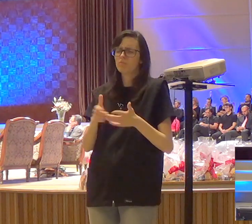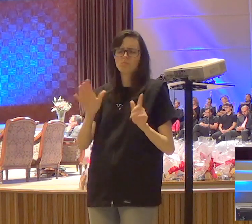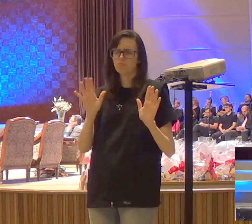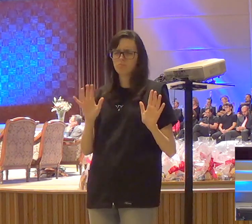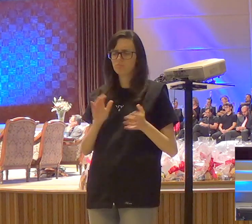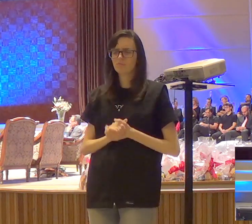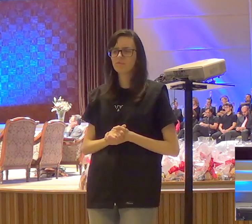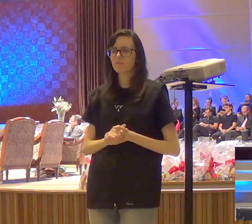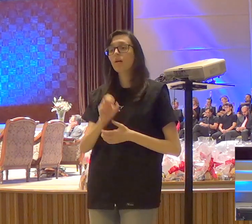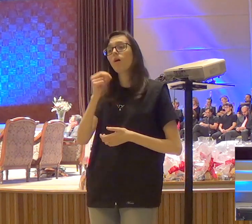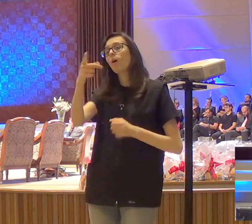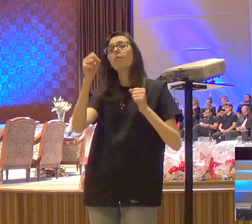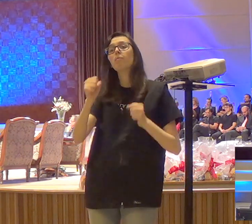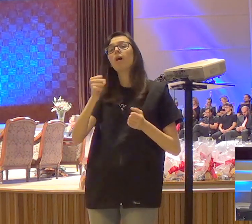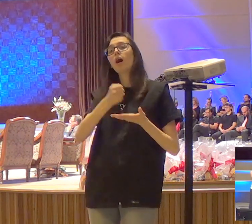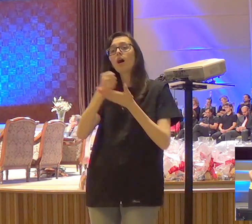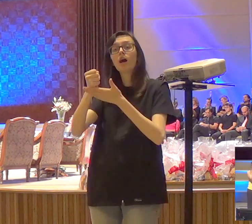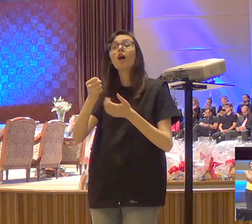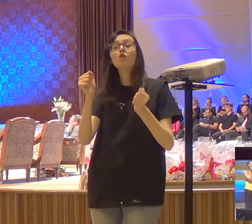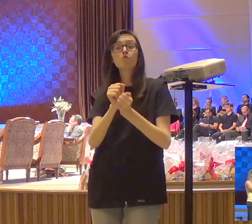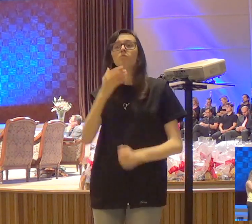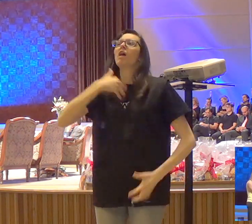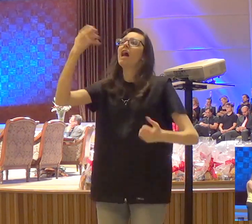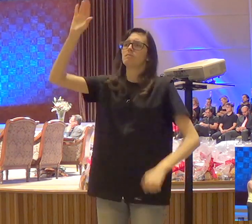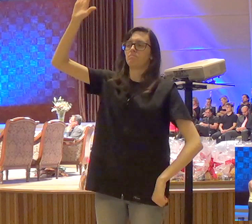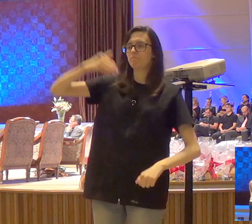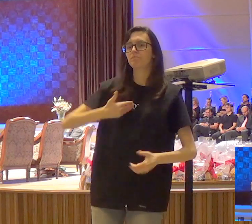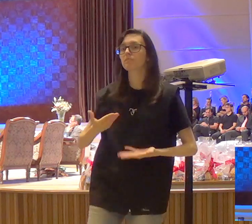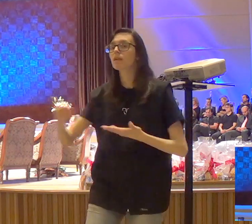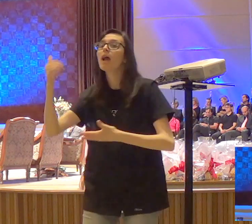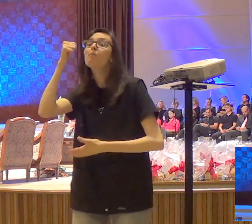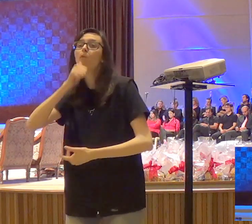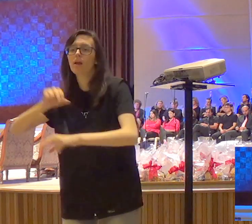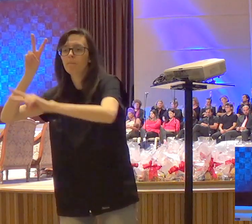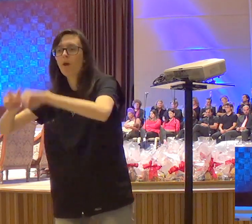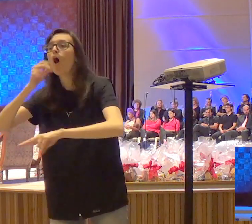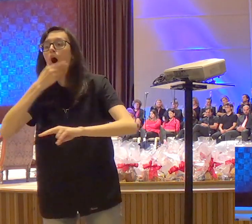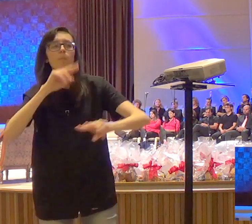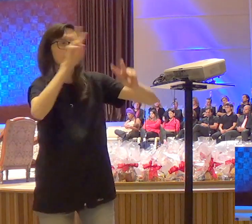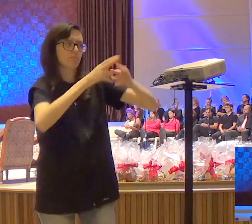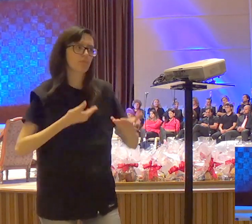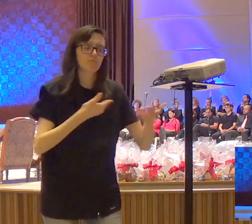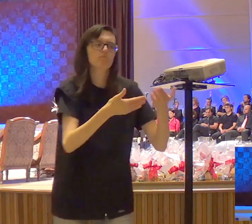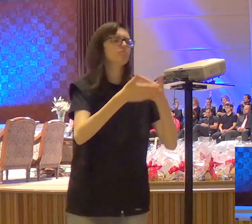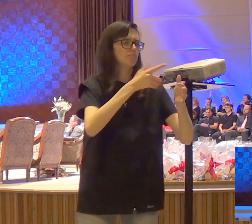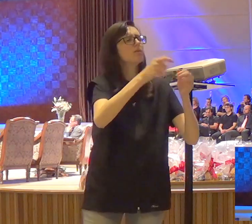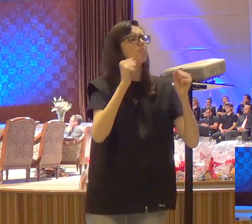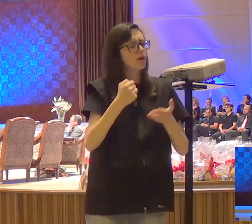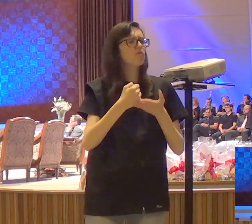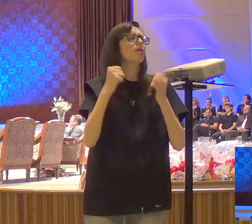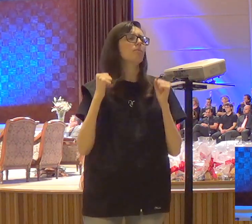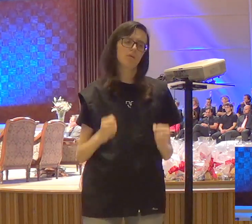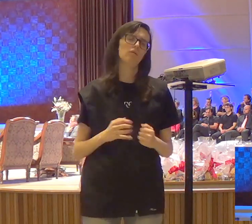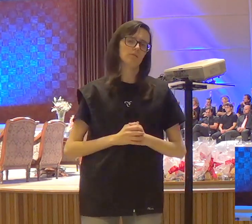or the women's prison. Ou você pode nos ajudar nas visitas como voluntário, tanto na prisão feminina quanto na prisão masculina. Now I was warned by